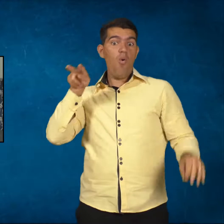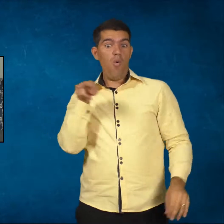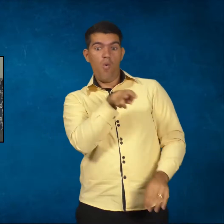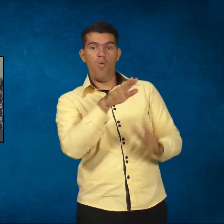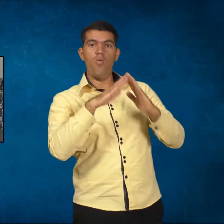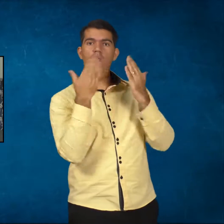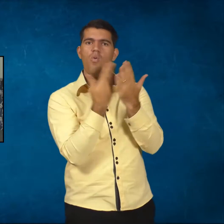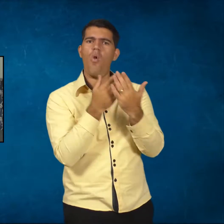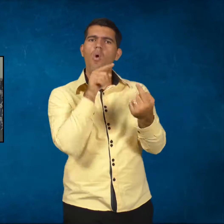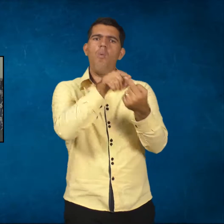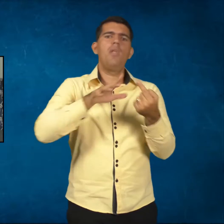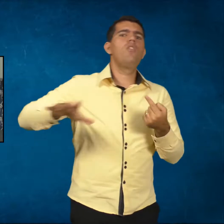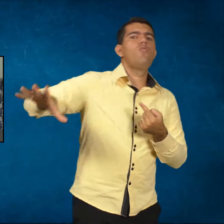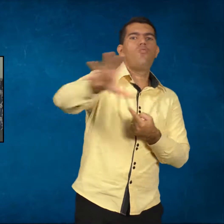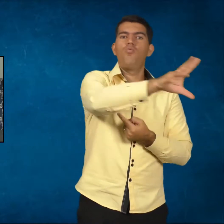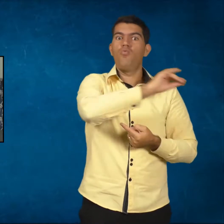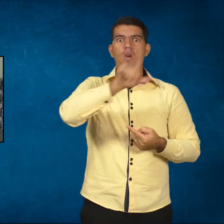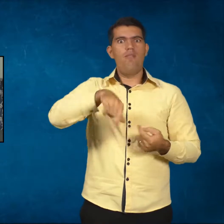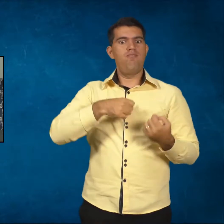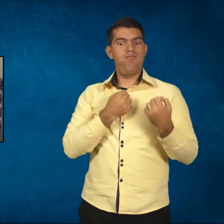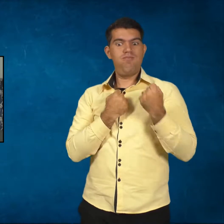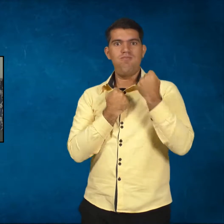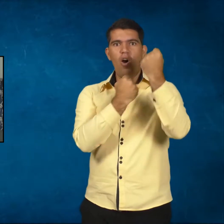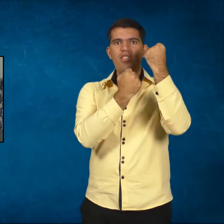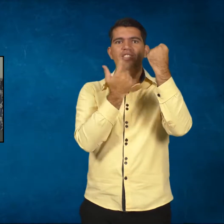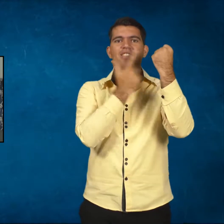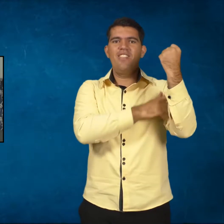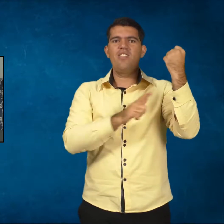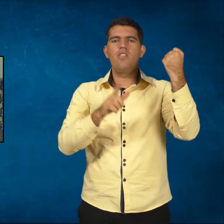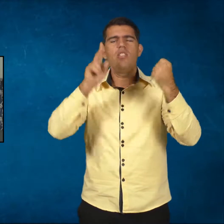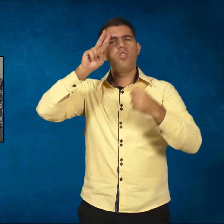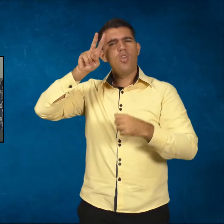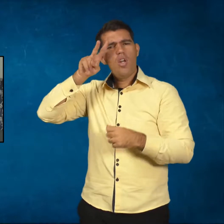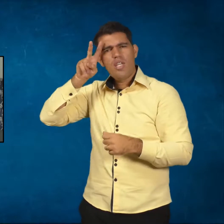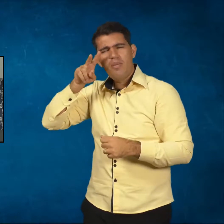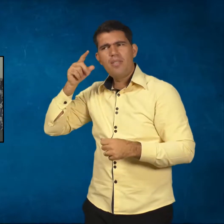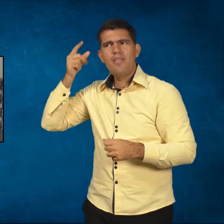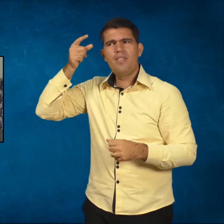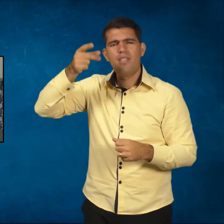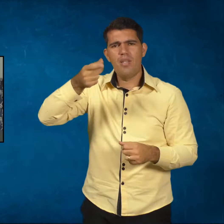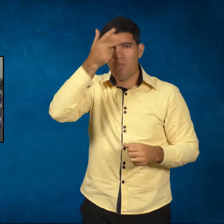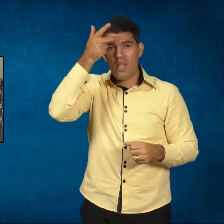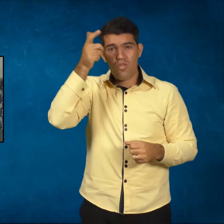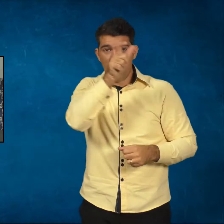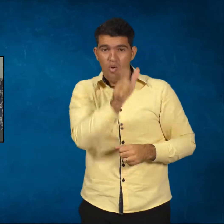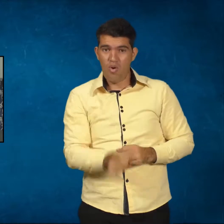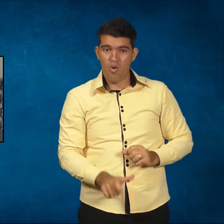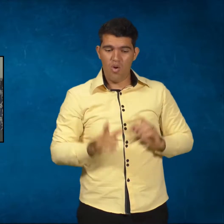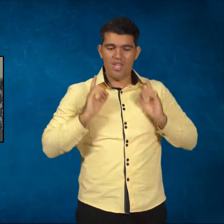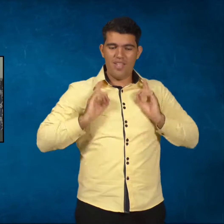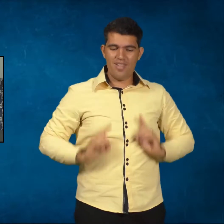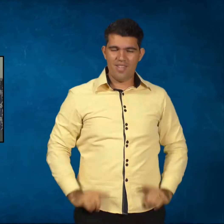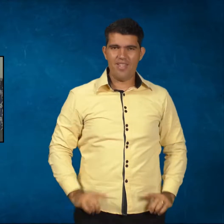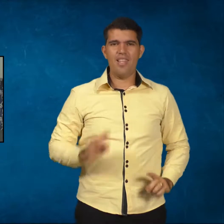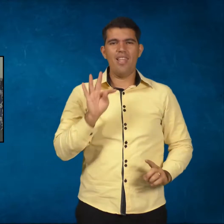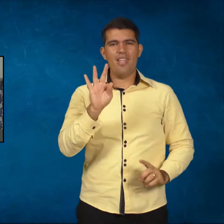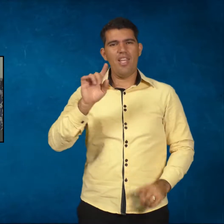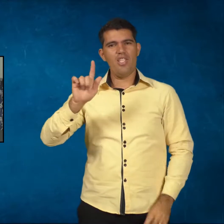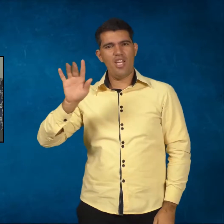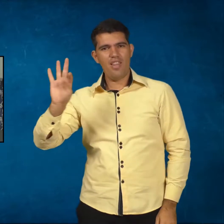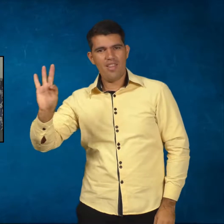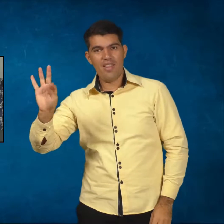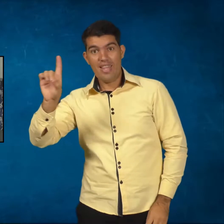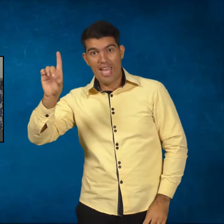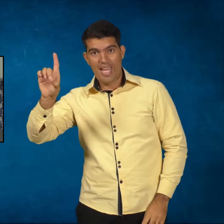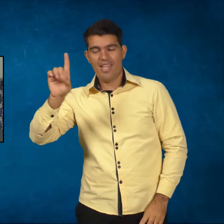escola para todos, ela ganha força. Por quê? Historicamente, a pessoa com deficiência, transtorno global do